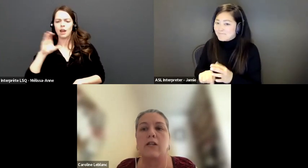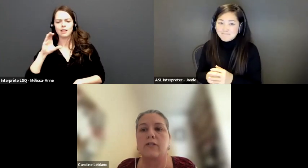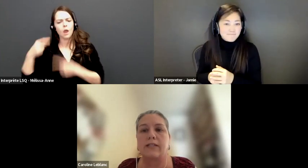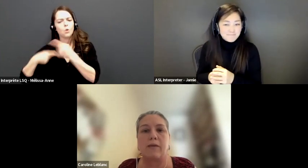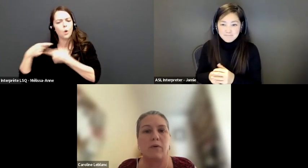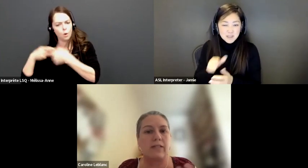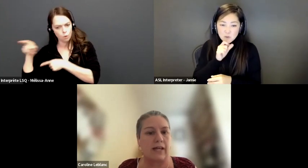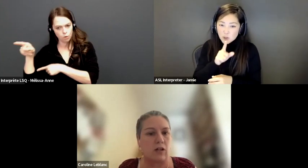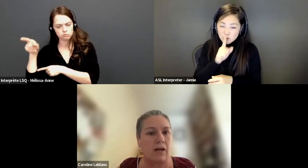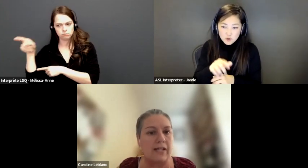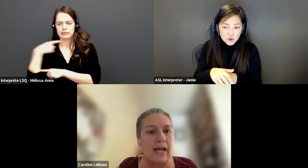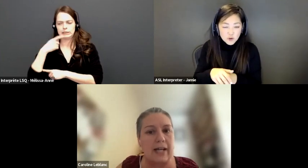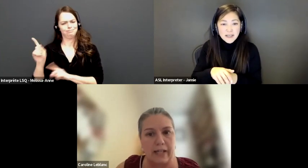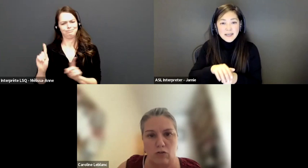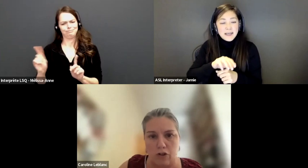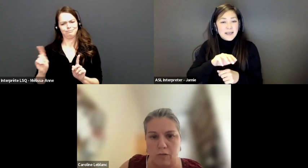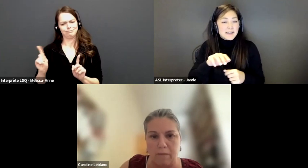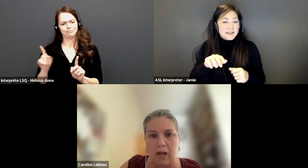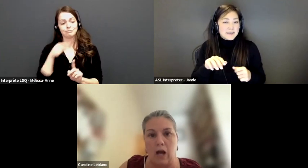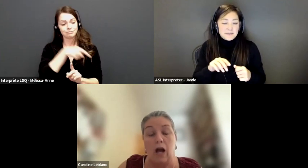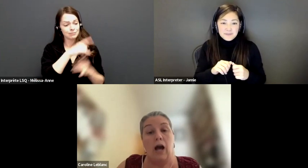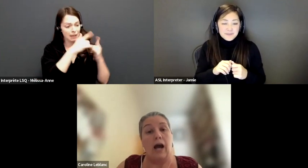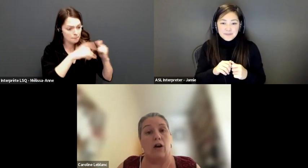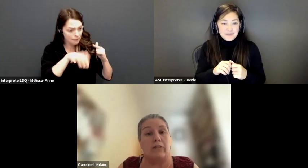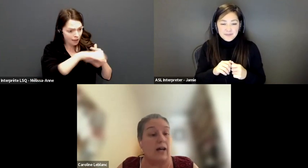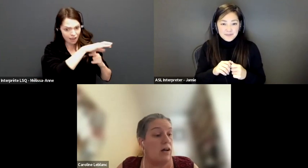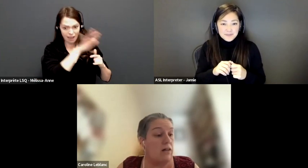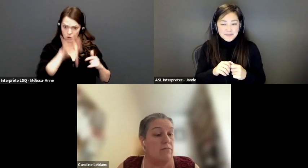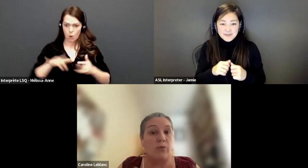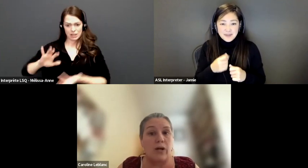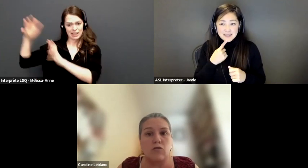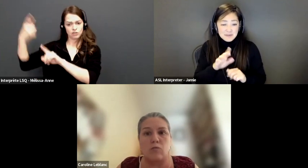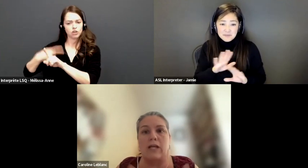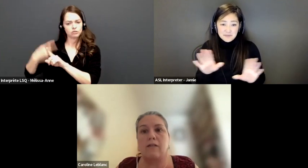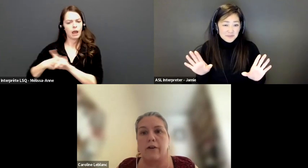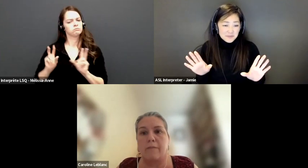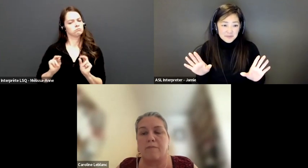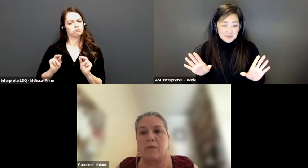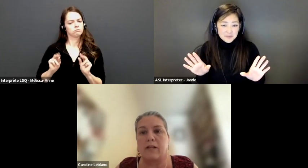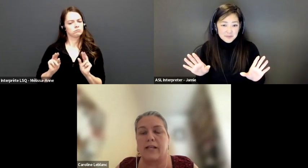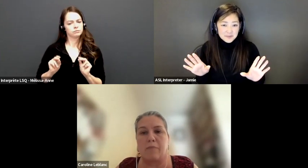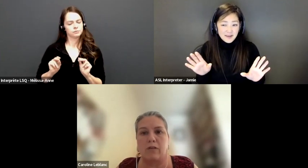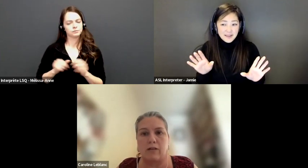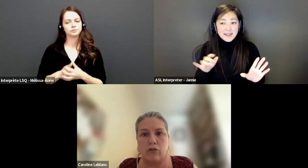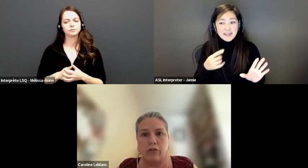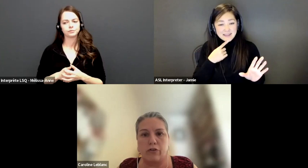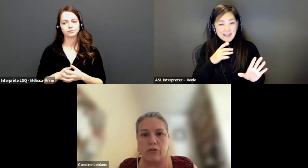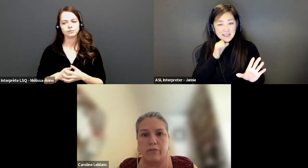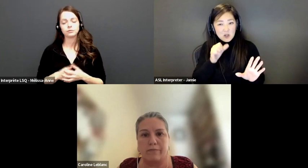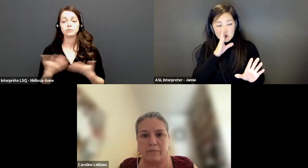mentionné que ce n'était pas directement lié à la crise du logement. Alors, pour résumer, c'est important